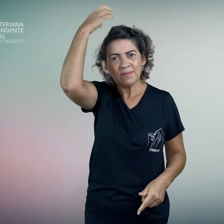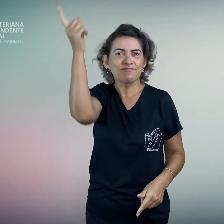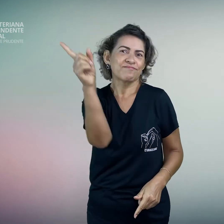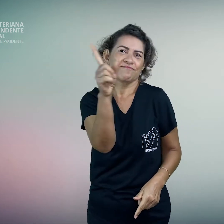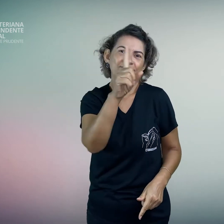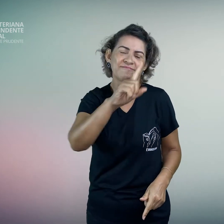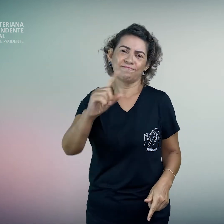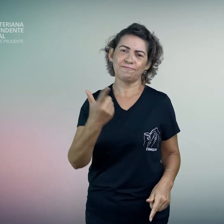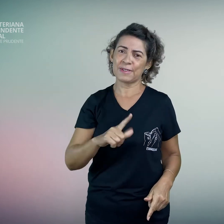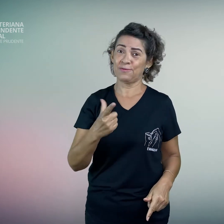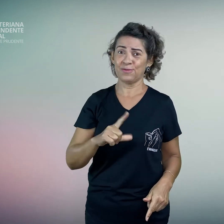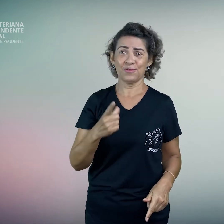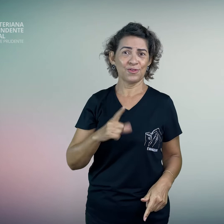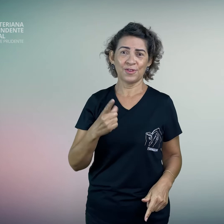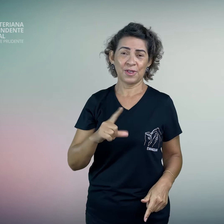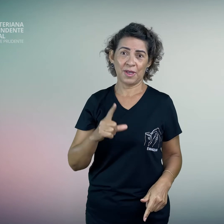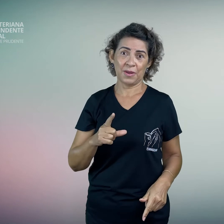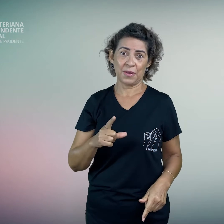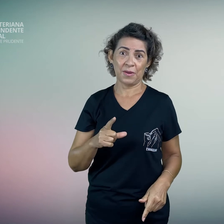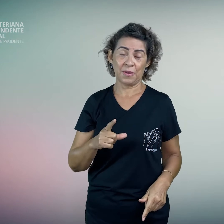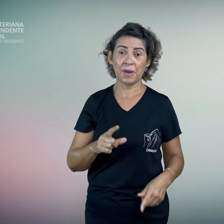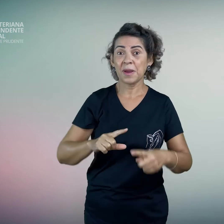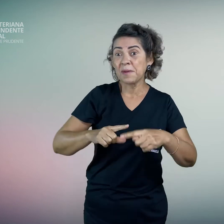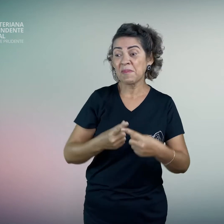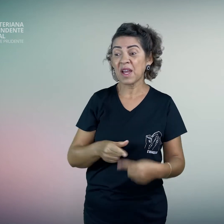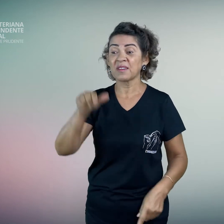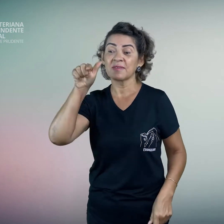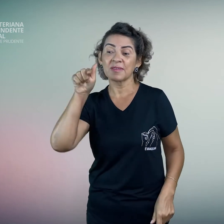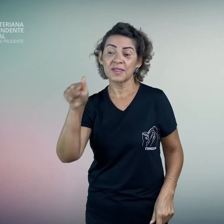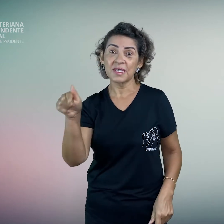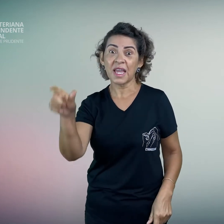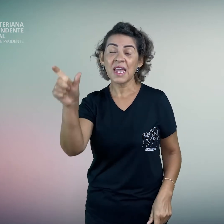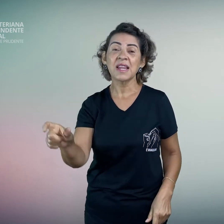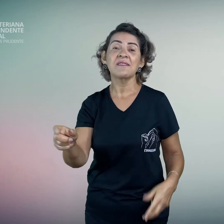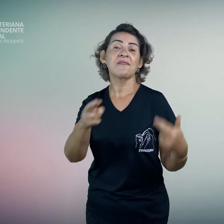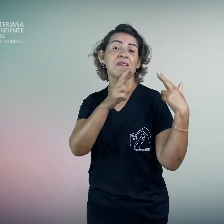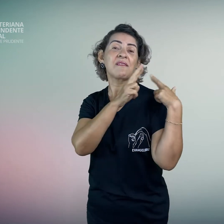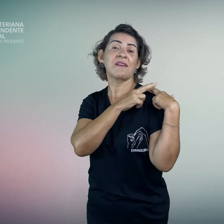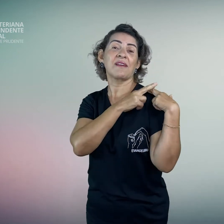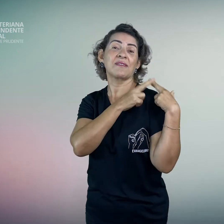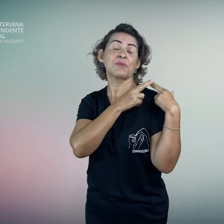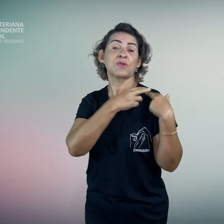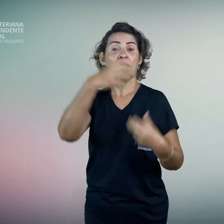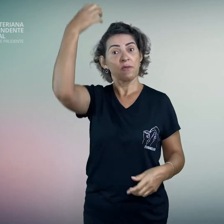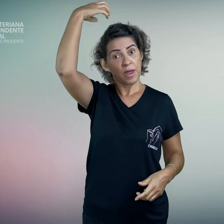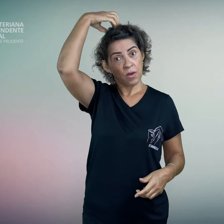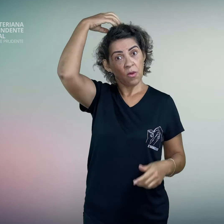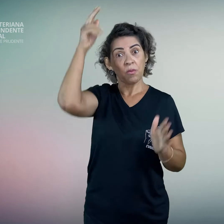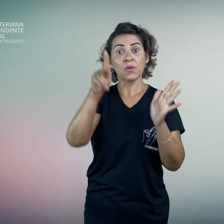pessoas o enxergavam sempre como o erro encarnado de Gileade. Ele se tornou o